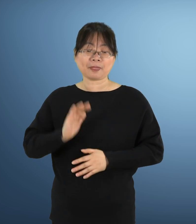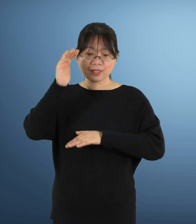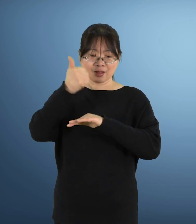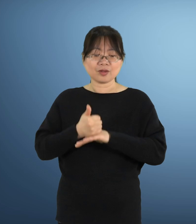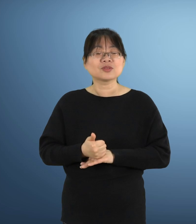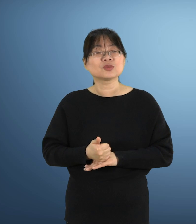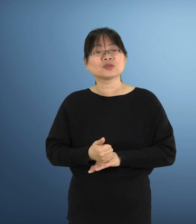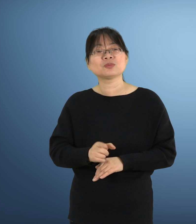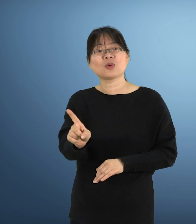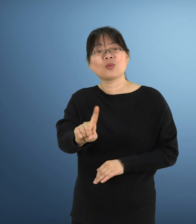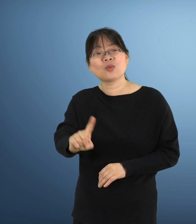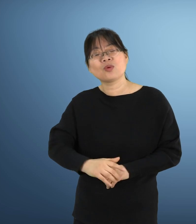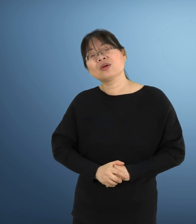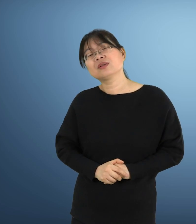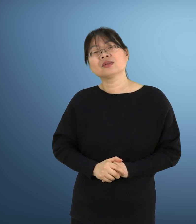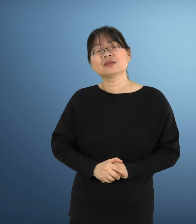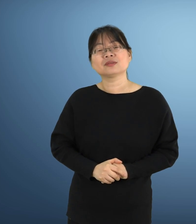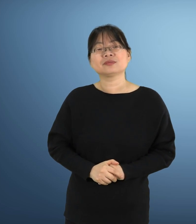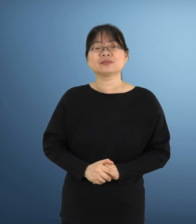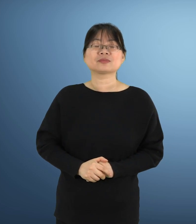결국